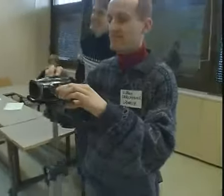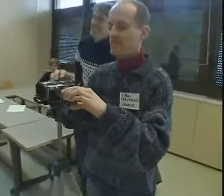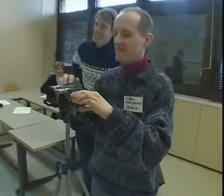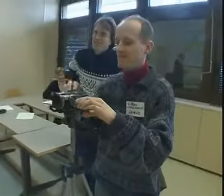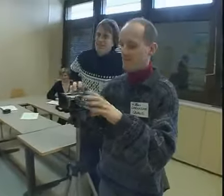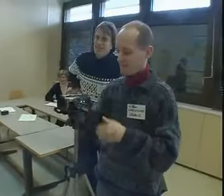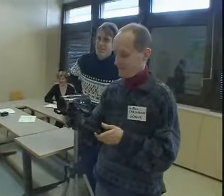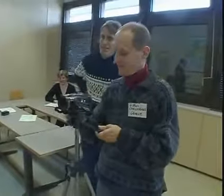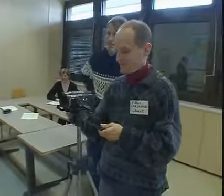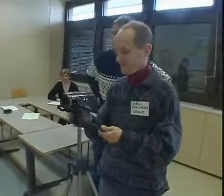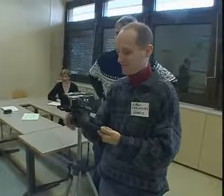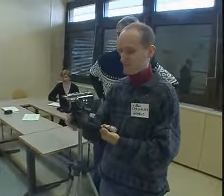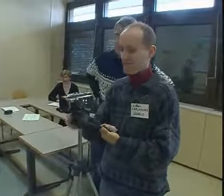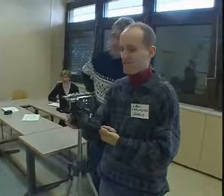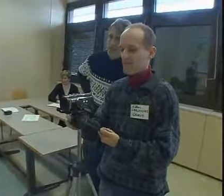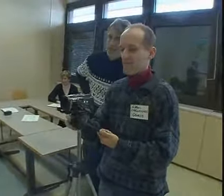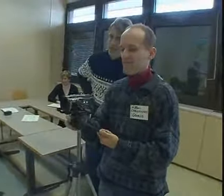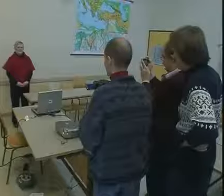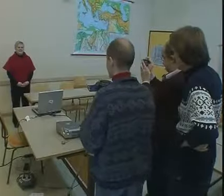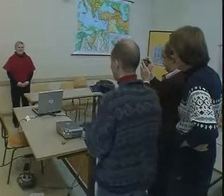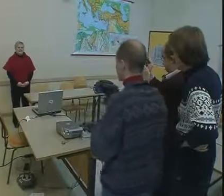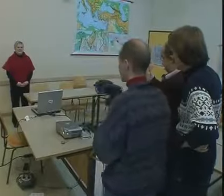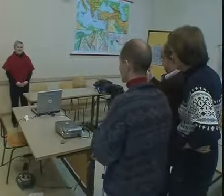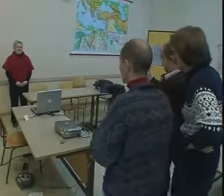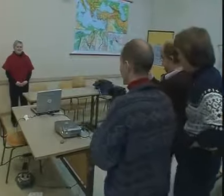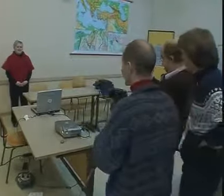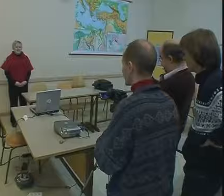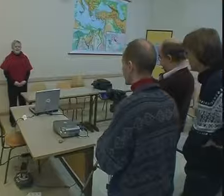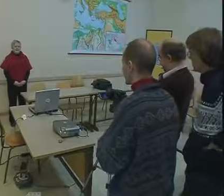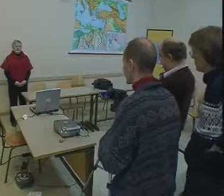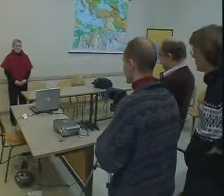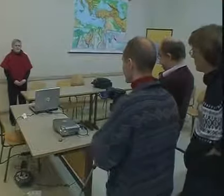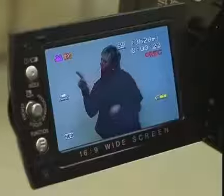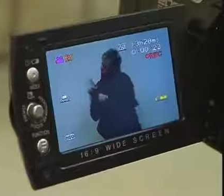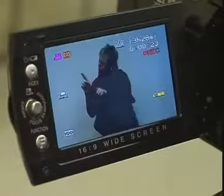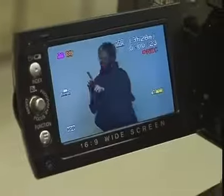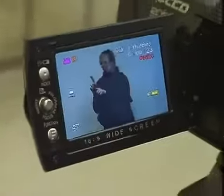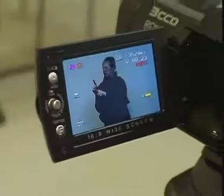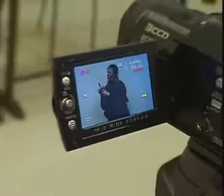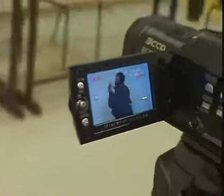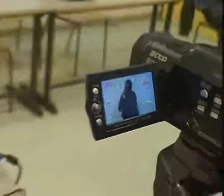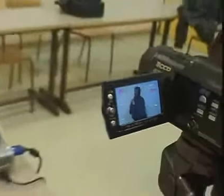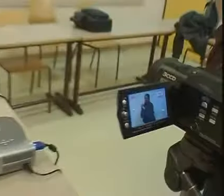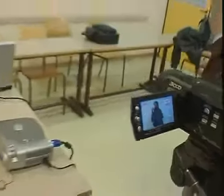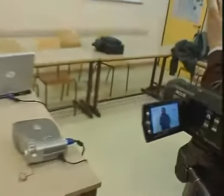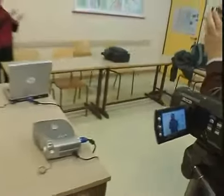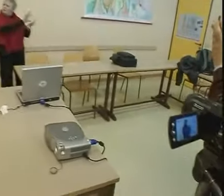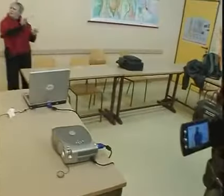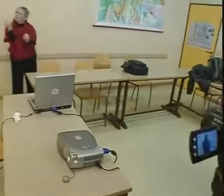Luc. Les traductions, après avoir été filmées, étaient ensuite testées et corrigées dans les autres groupes, puis retravaillées